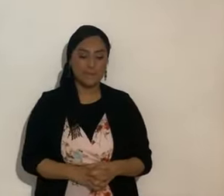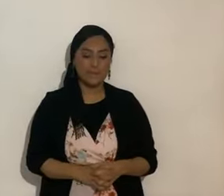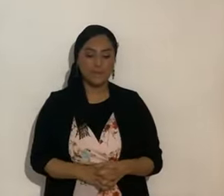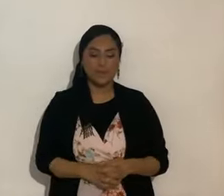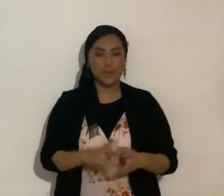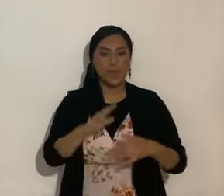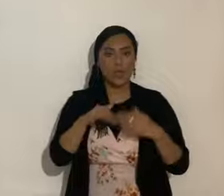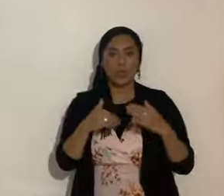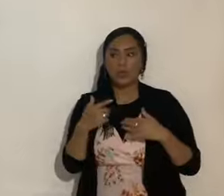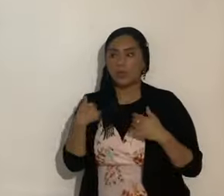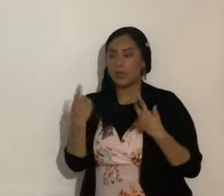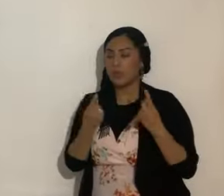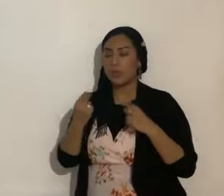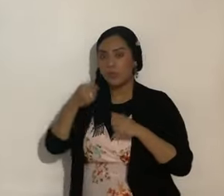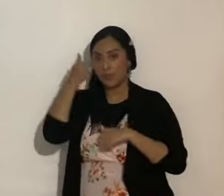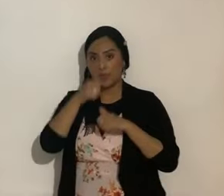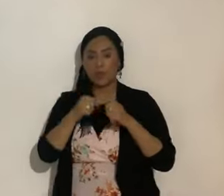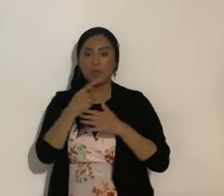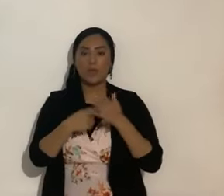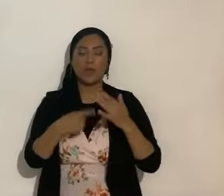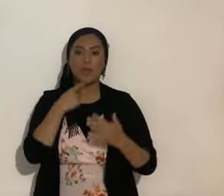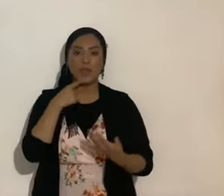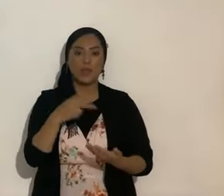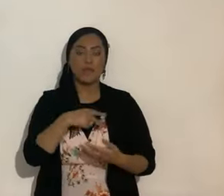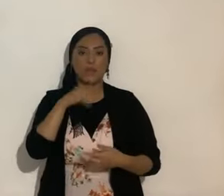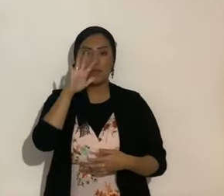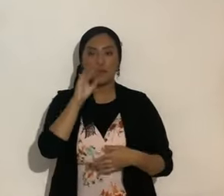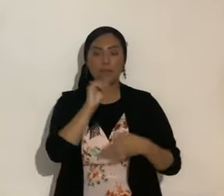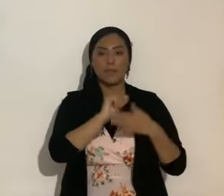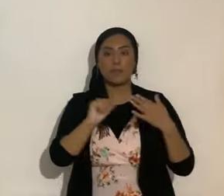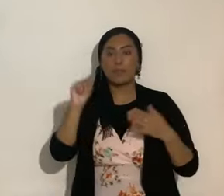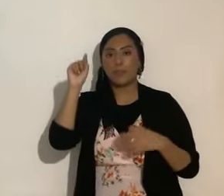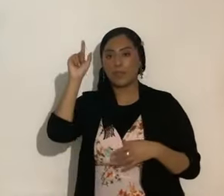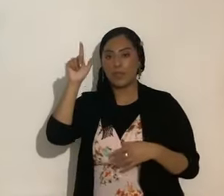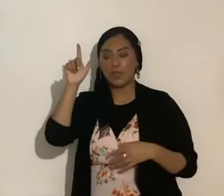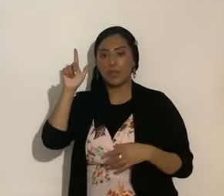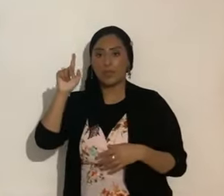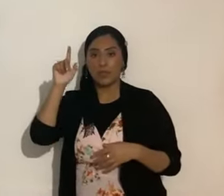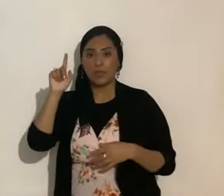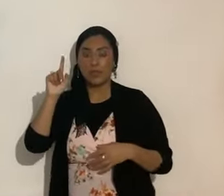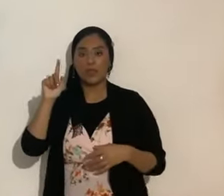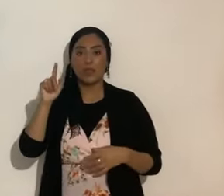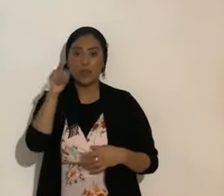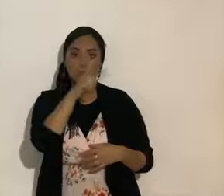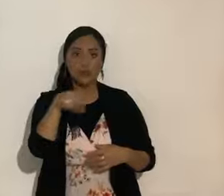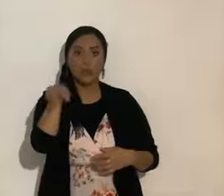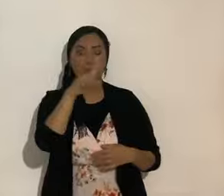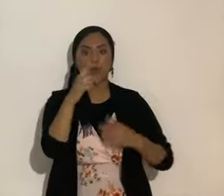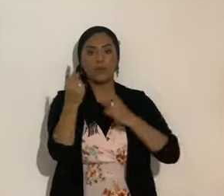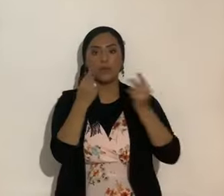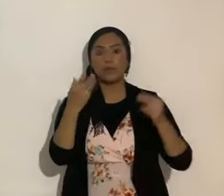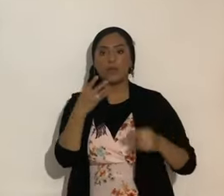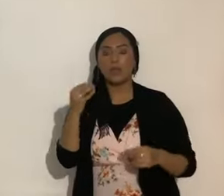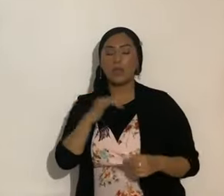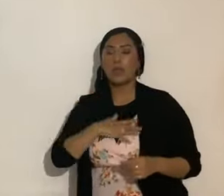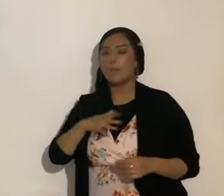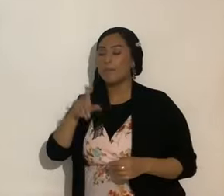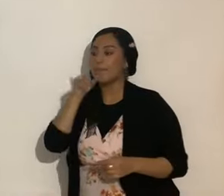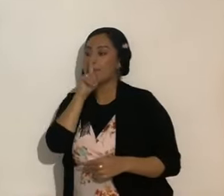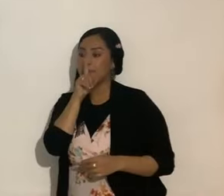Todo lo que hagamos. Recuerden lo que dice el Salmo 50, verso 21. Estas cosas hiciste y yo he